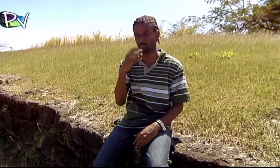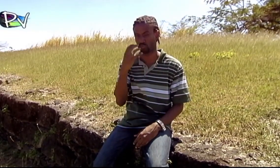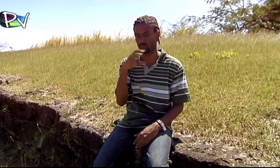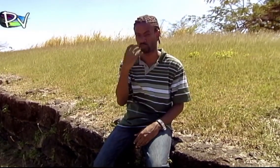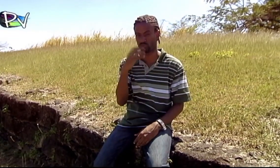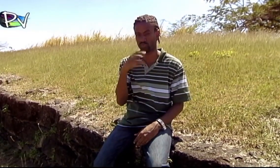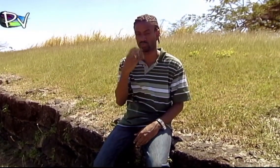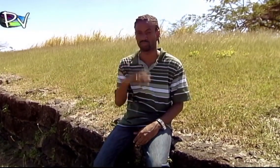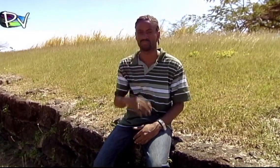Chaud.